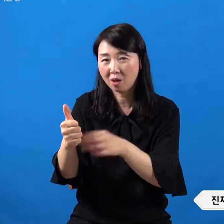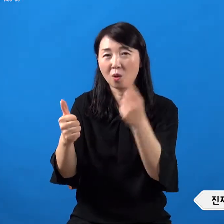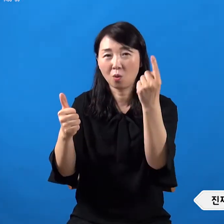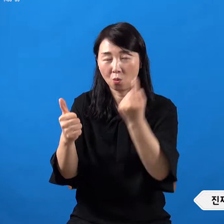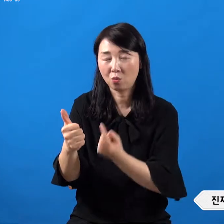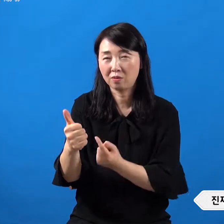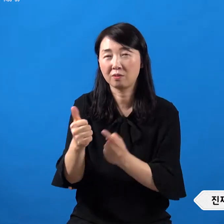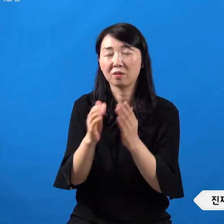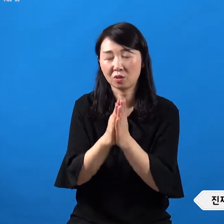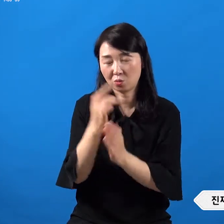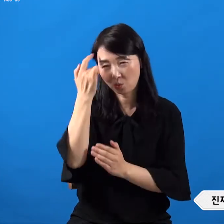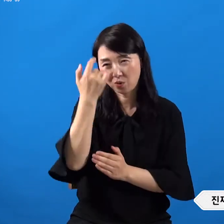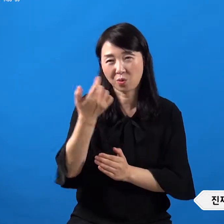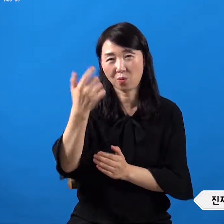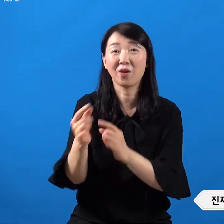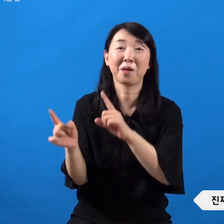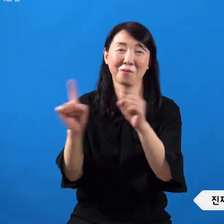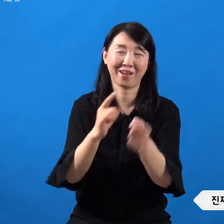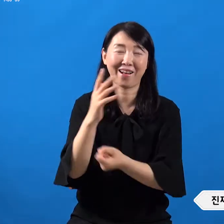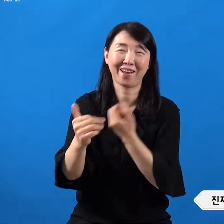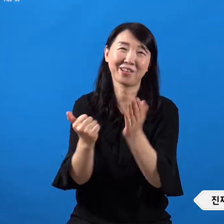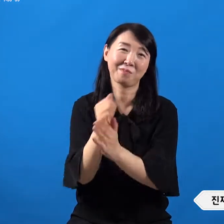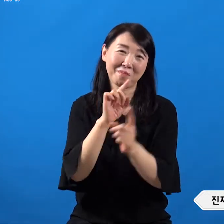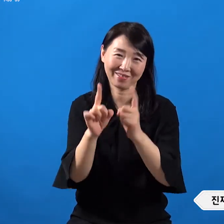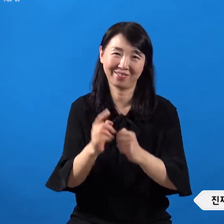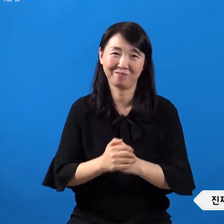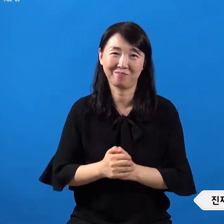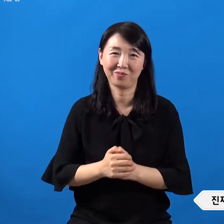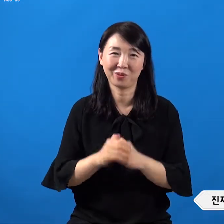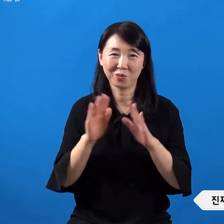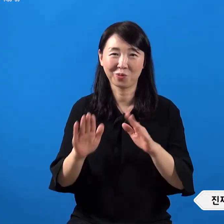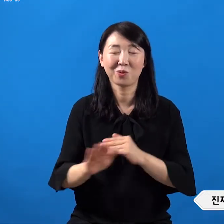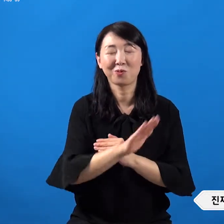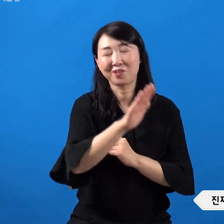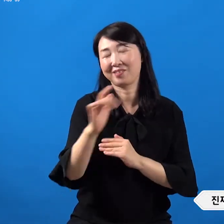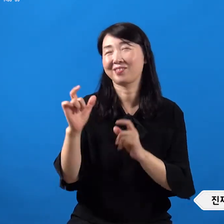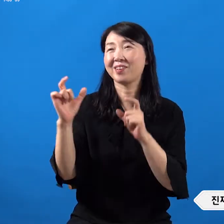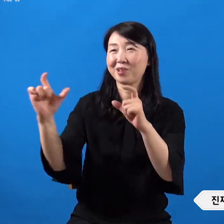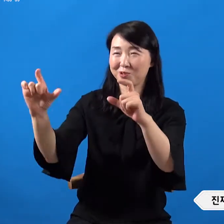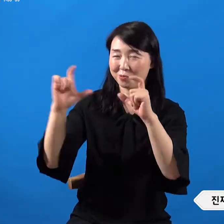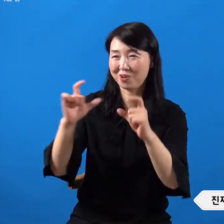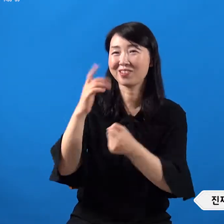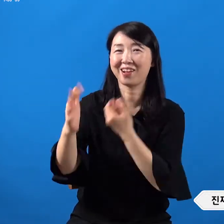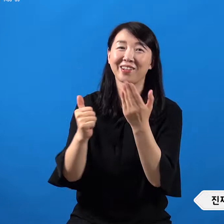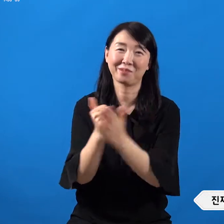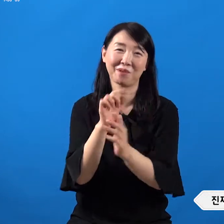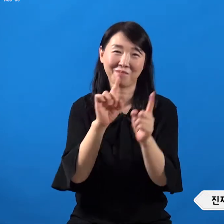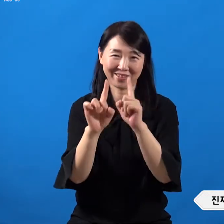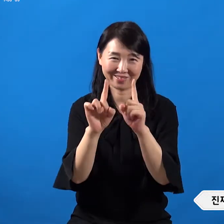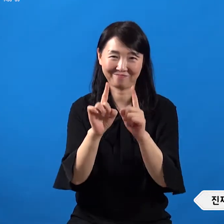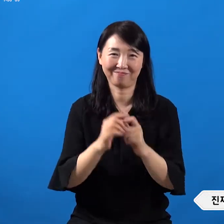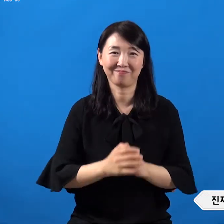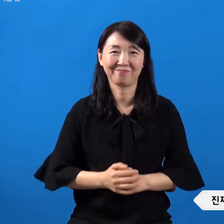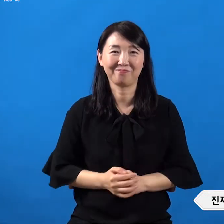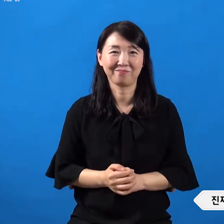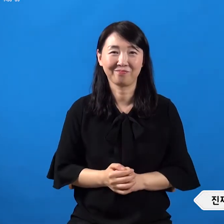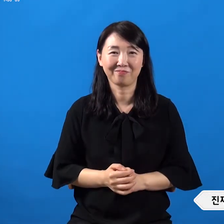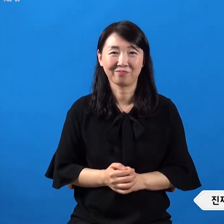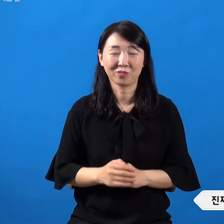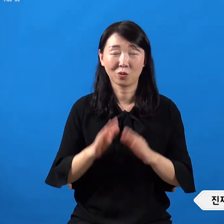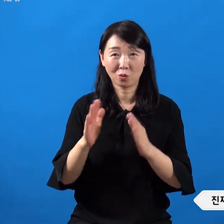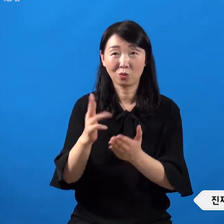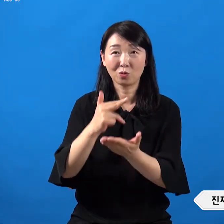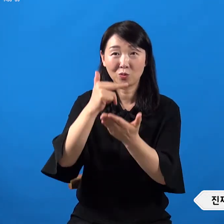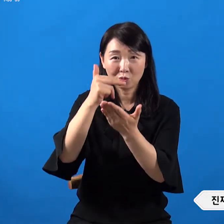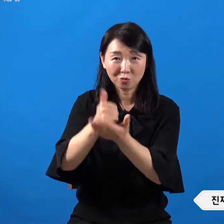이 기도의 영성을 회복하는 하나님의 말씀, 오늘 우리를 향해 선포하시는 하나님의 말씀입니다. 오늘